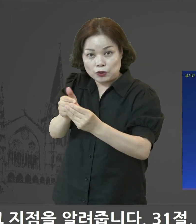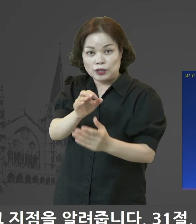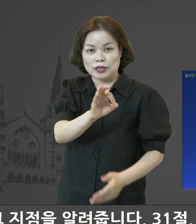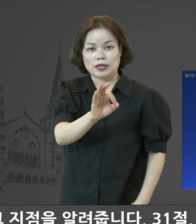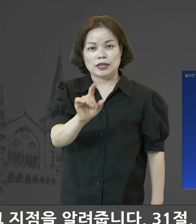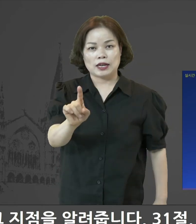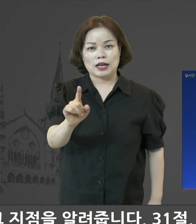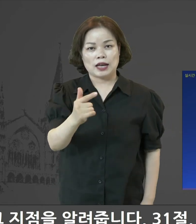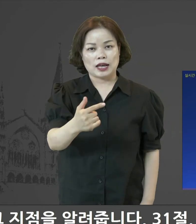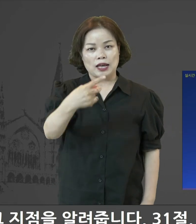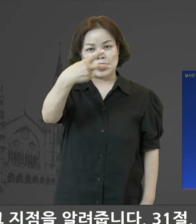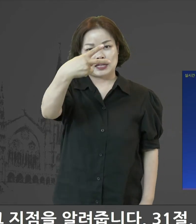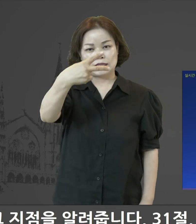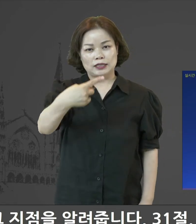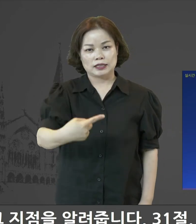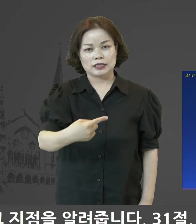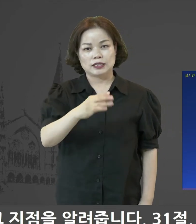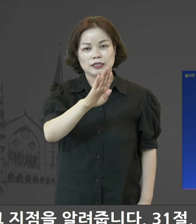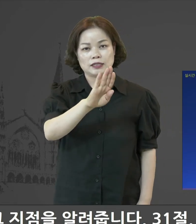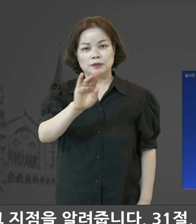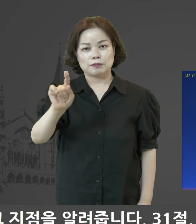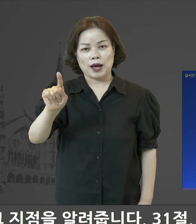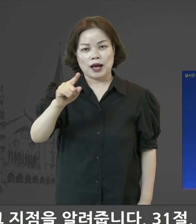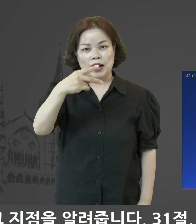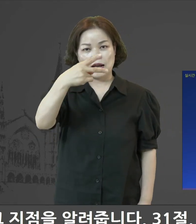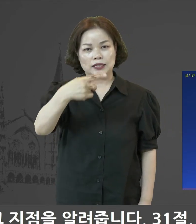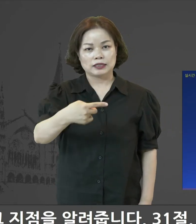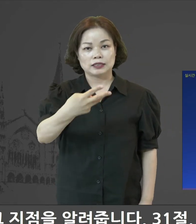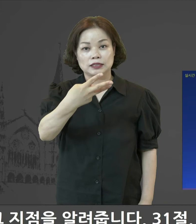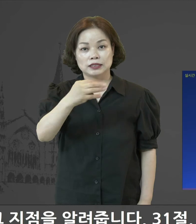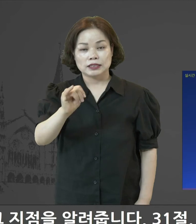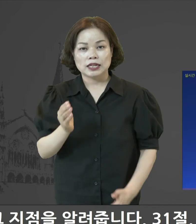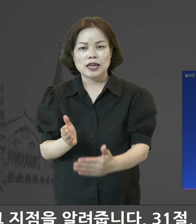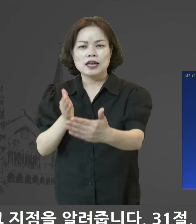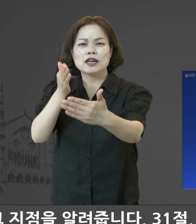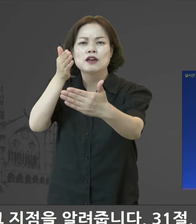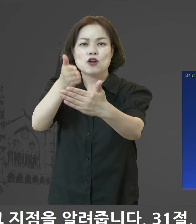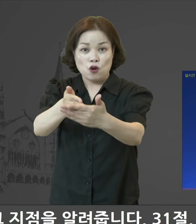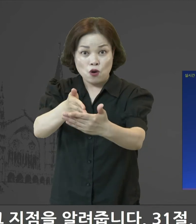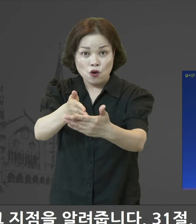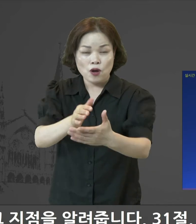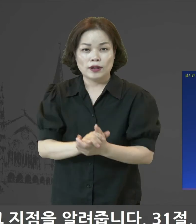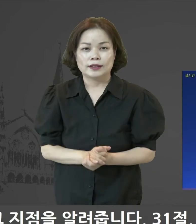안디바드리에 이르러. 안디바드리에 이르렀습니다. 이제 어떻게 한 거냐면요,